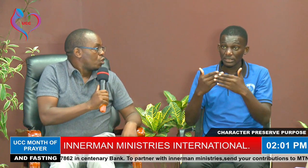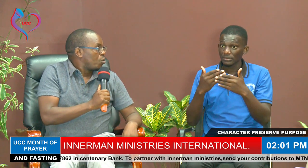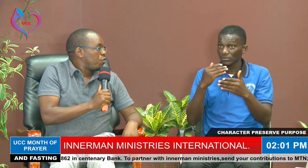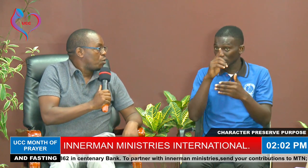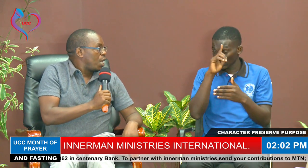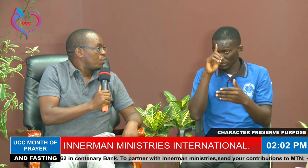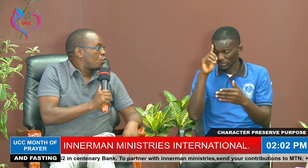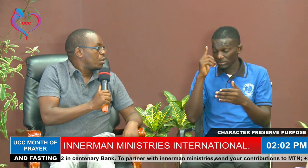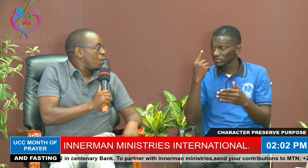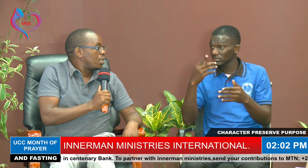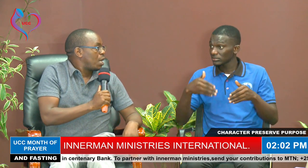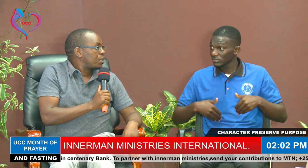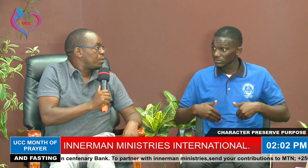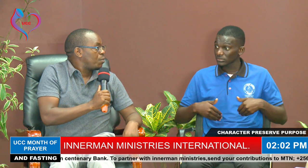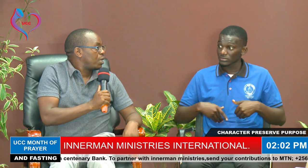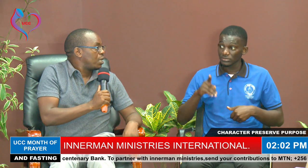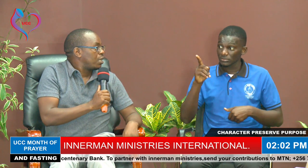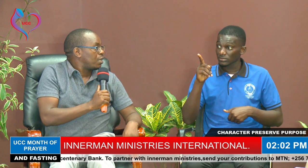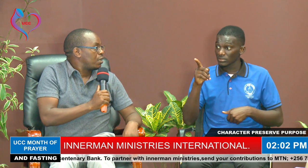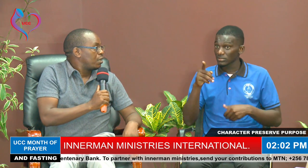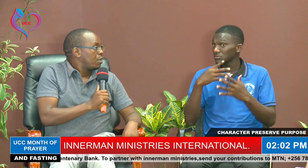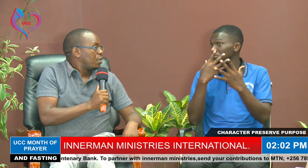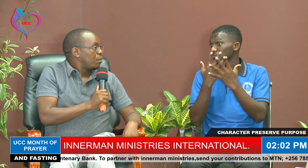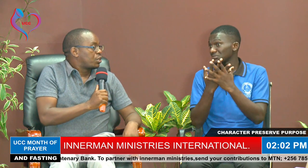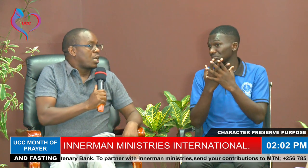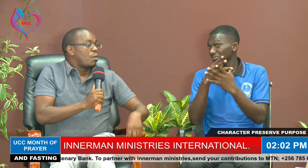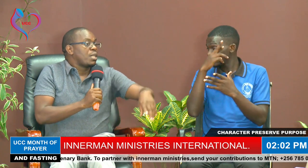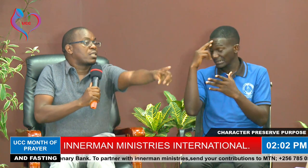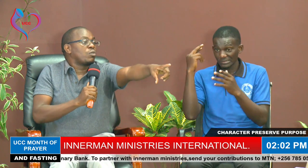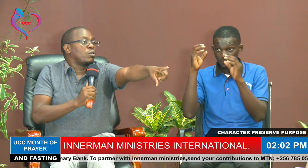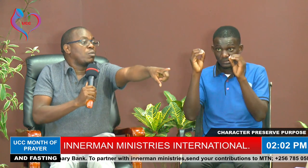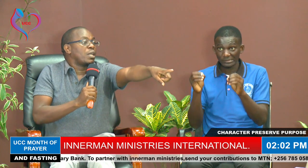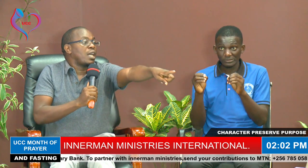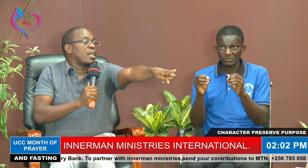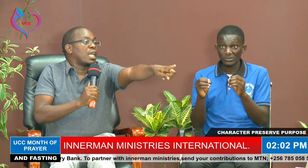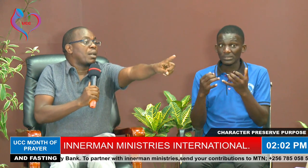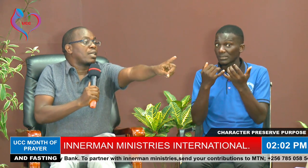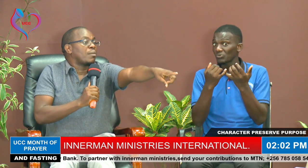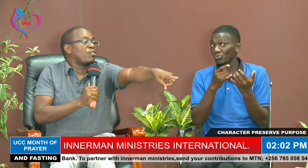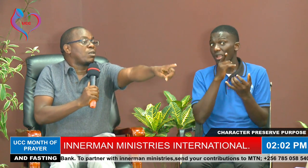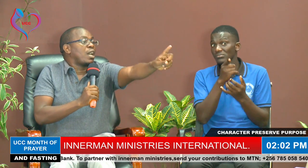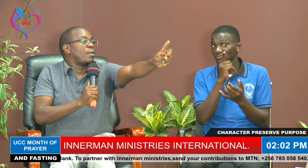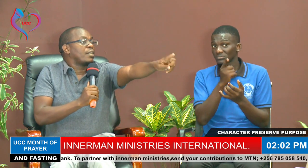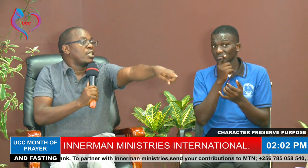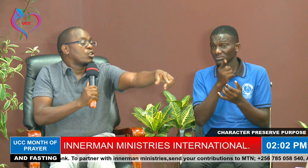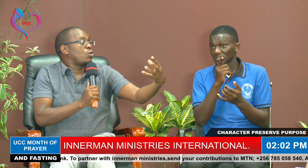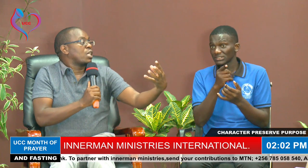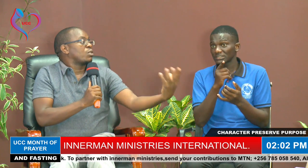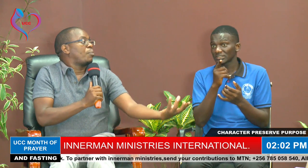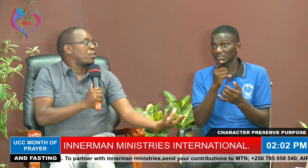nti omuvubuka ali mukomera wali bamusibira bwerere mukyala wa minister gundi gwe mumanya agadde abakazi abavubuka abangi tolowooza ni mukyala Potifa